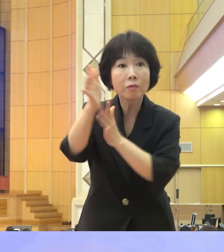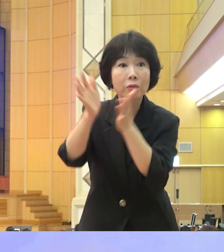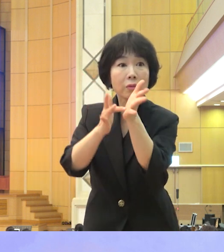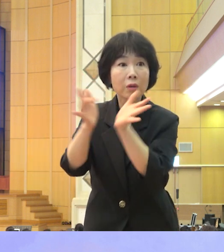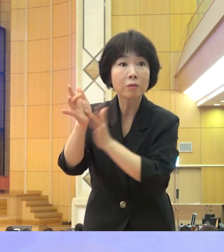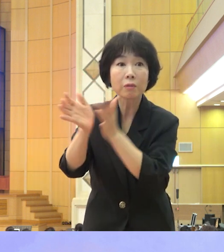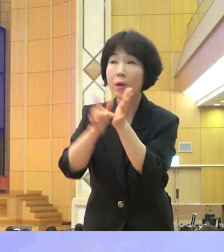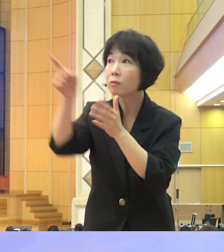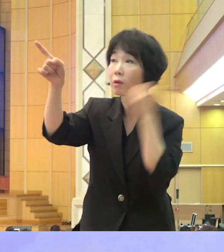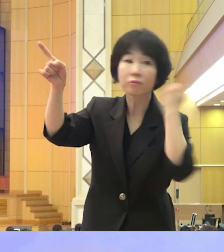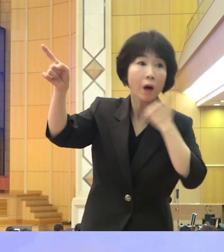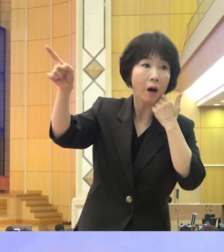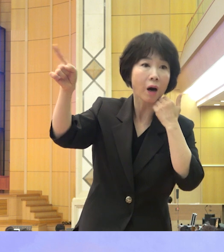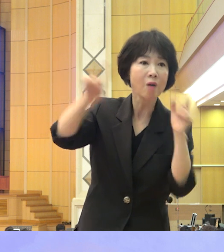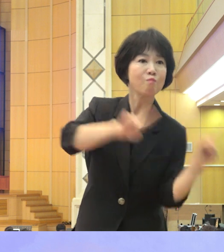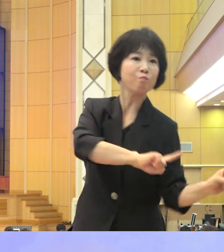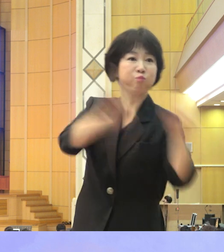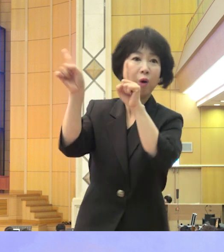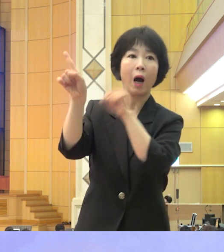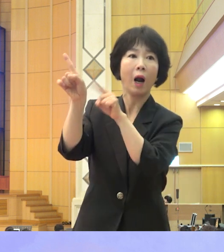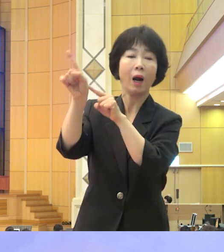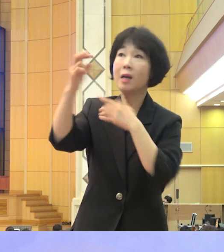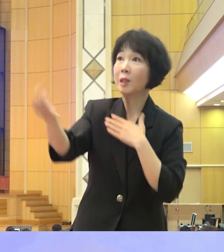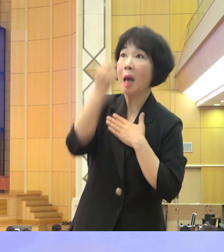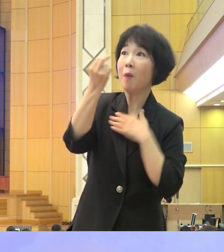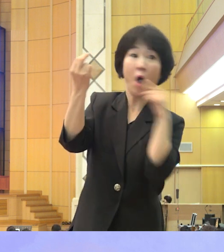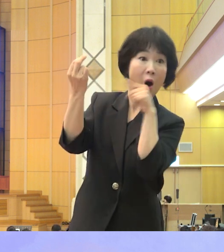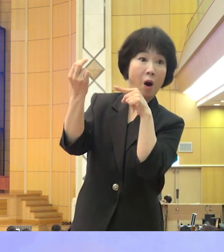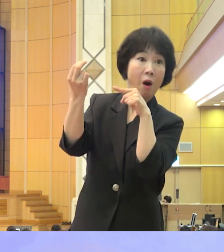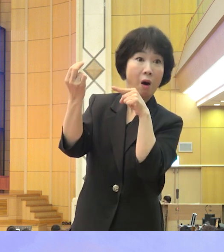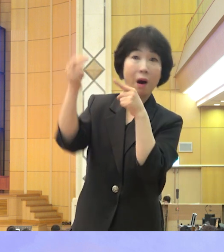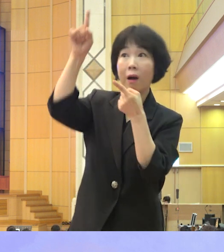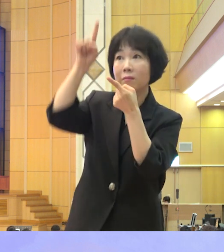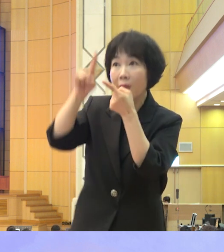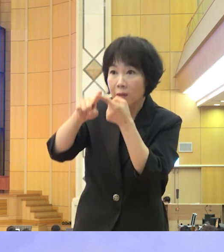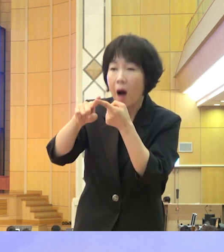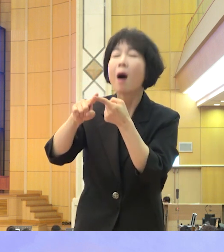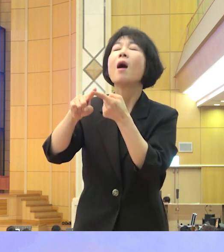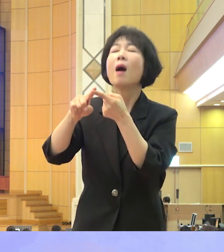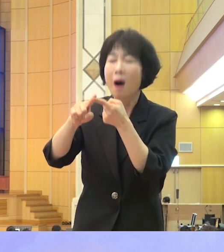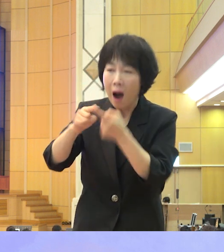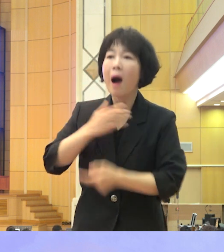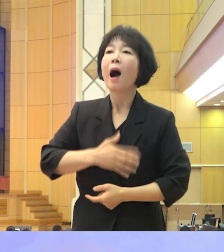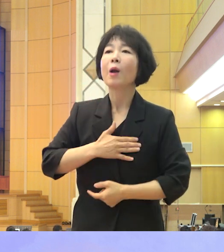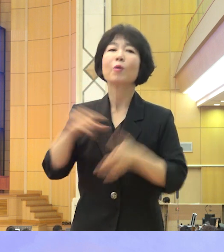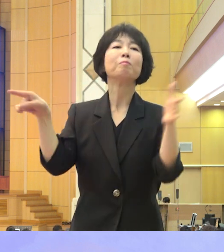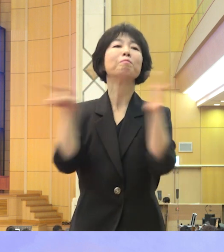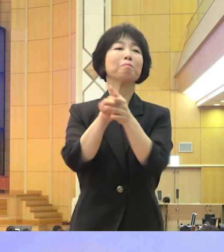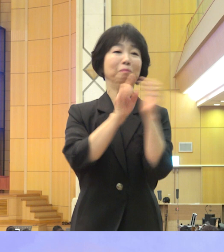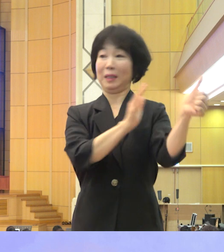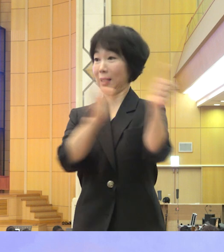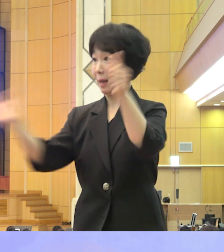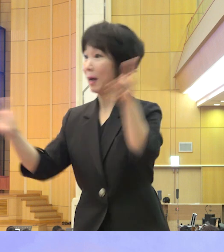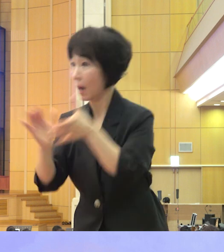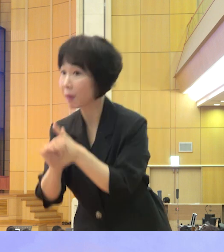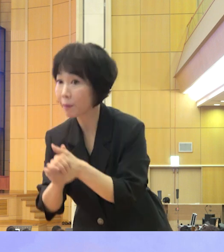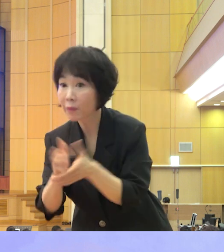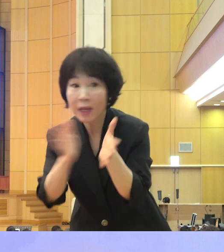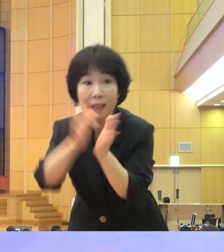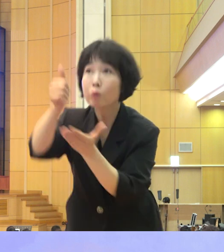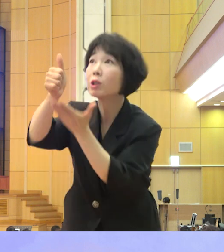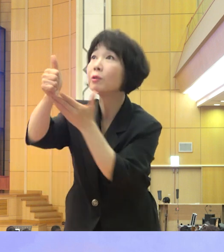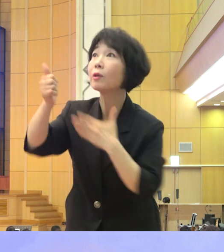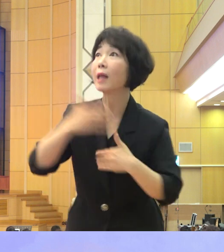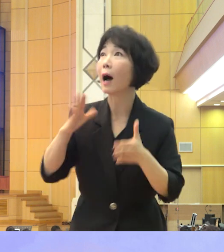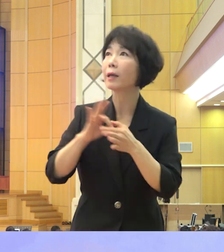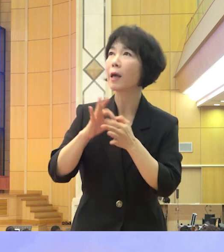예수님은 부활이요 생명이라는 사실을 알고 예수님은 나의 부활이요 예수님은